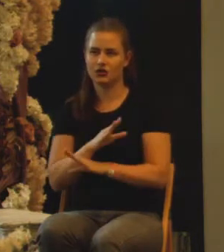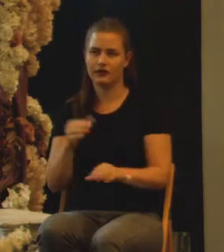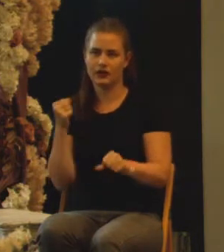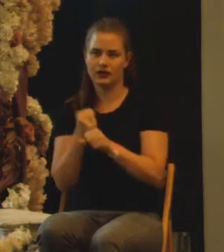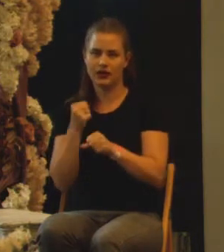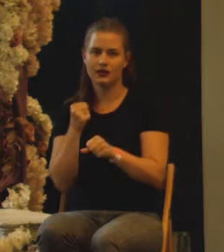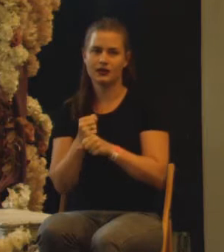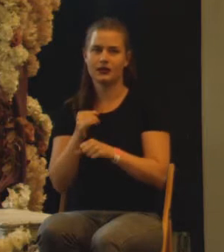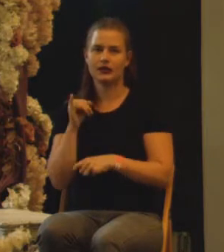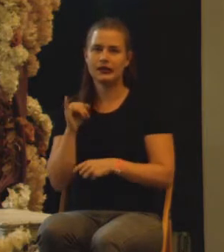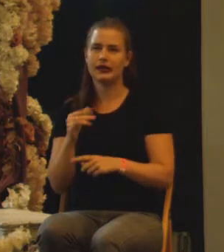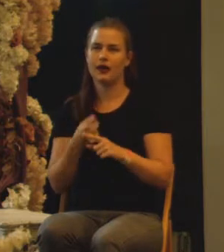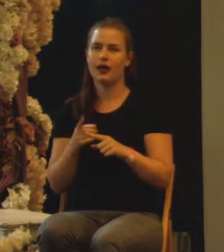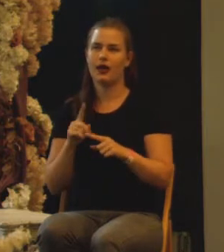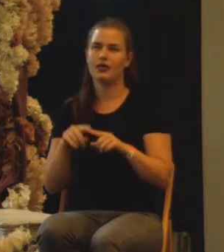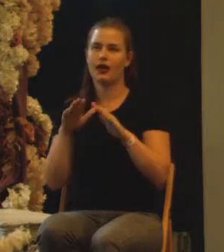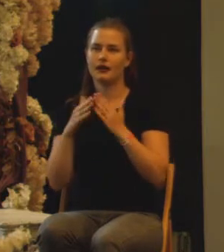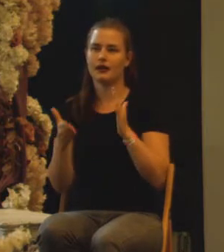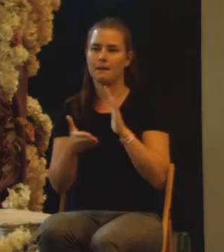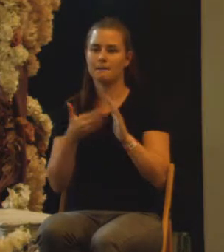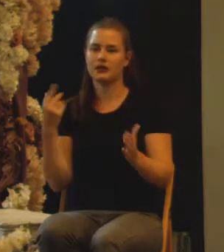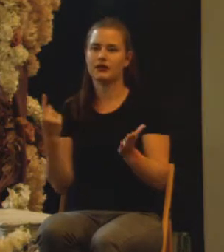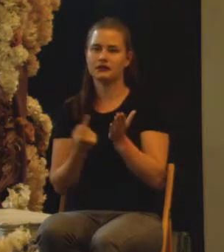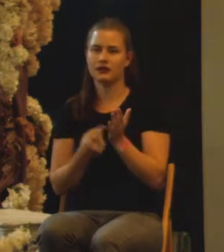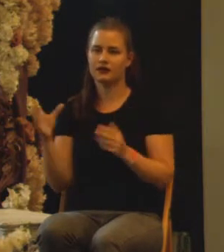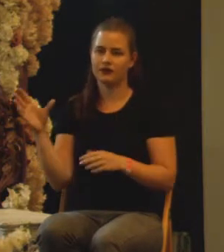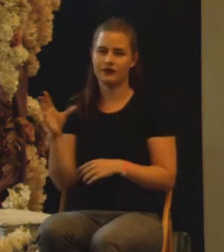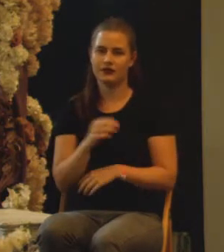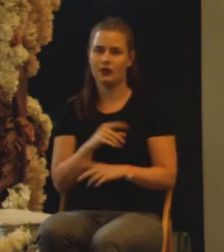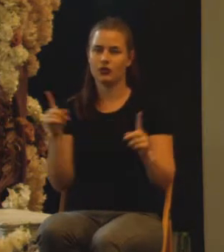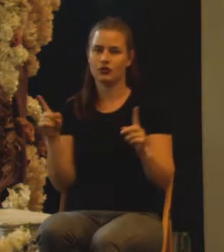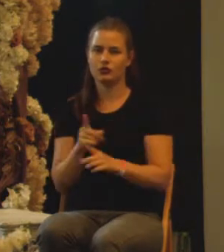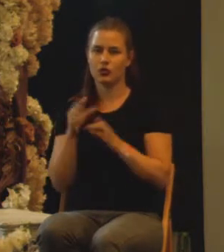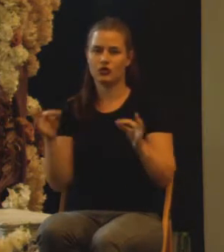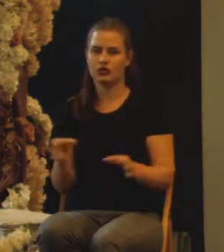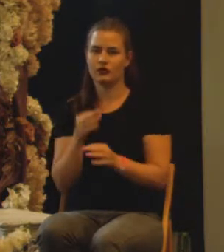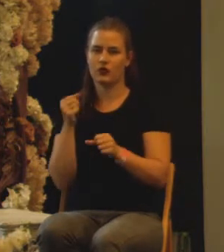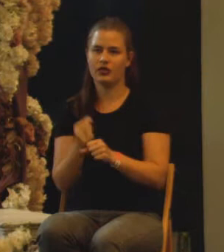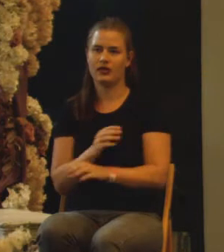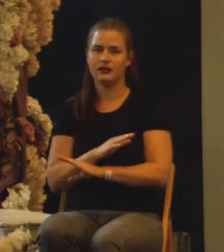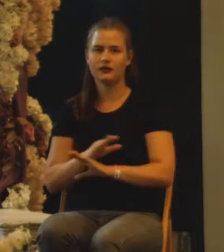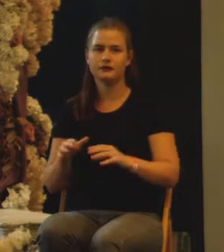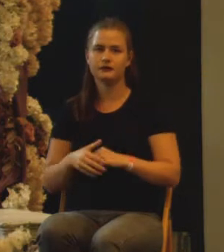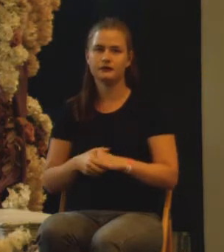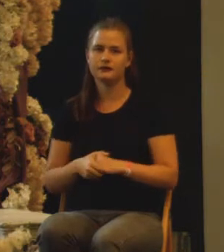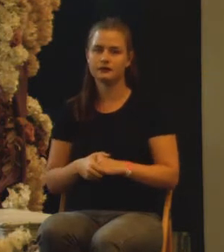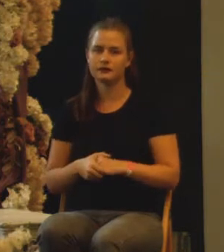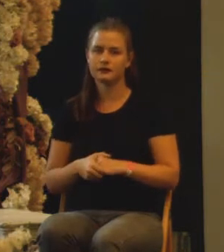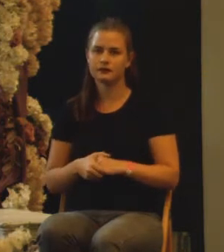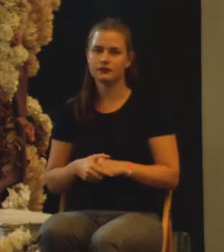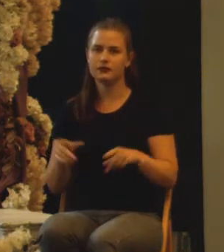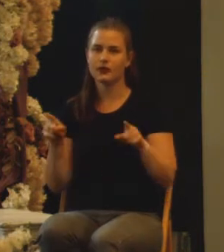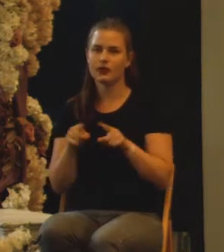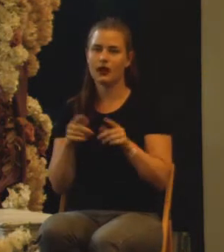И эта книга призвана доказывать всем, чтобы ничего не делать.